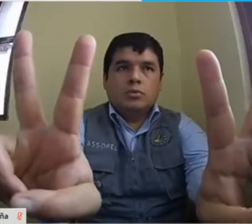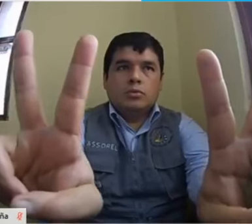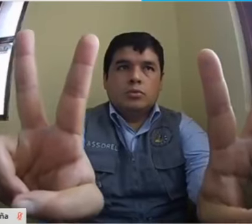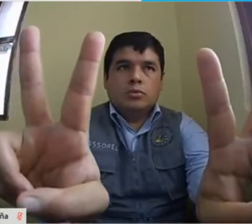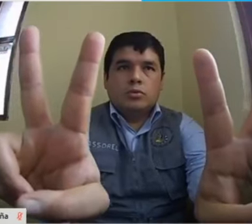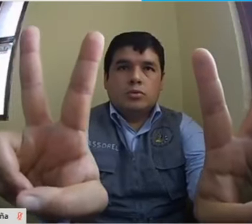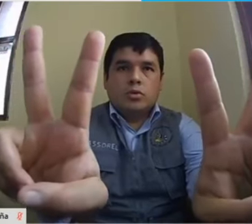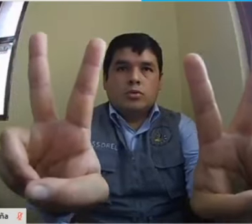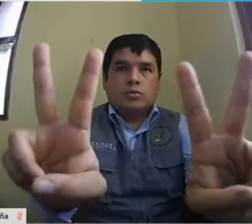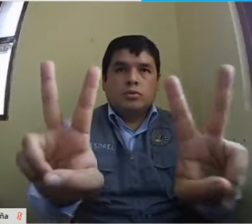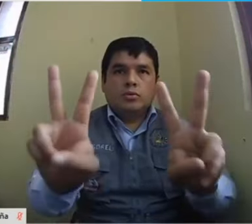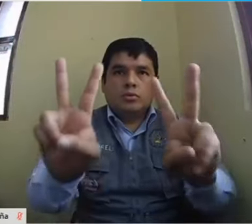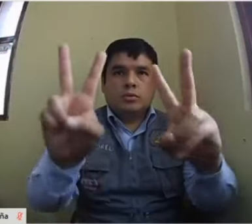Ajá, exacto. Muy bien, Caterine.